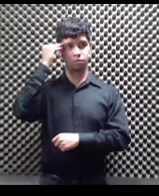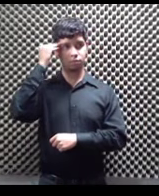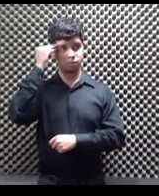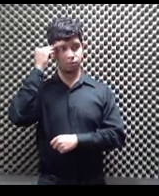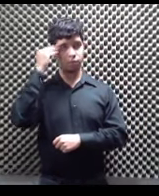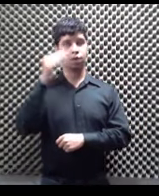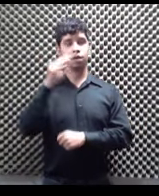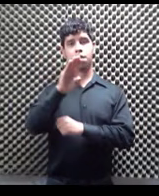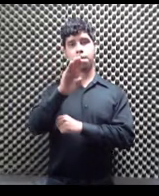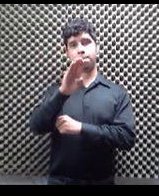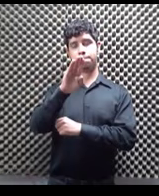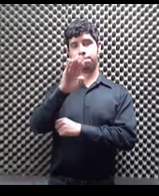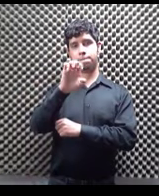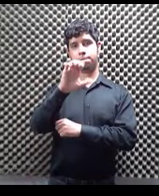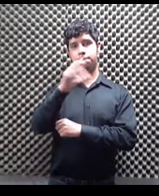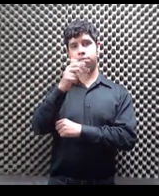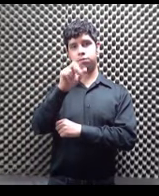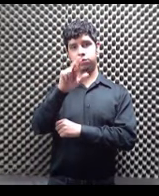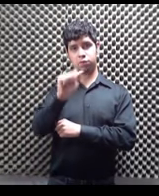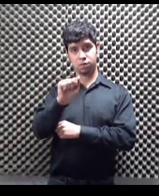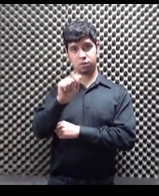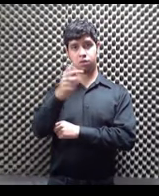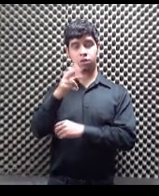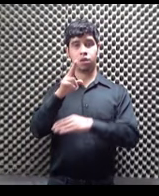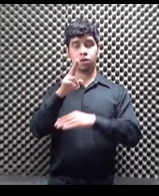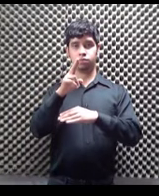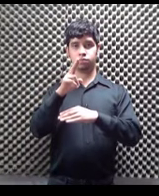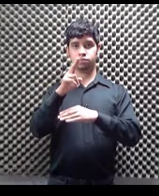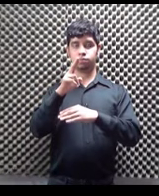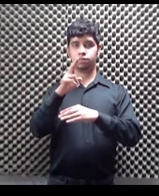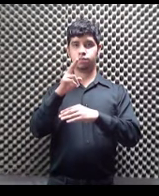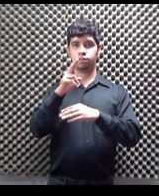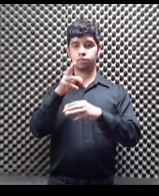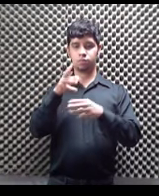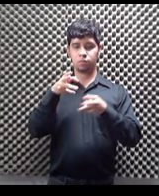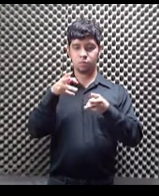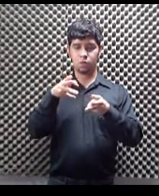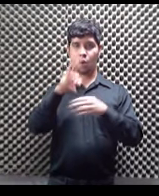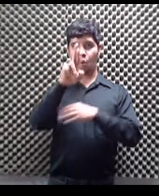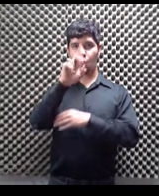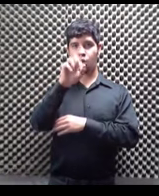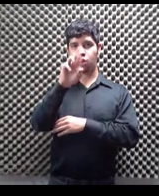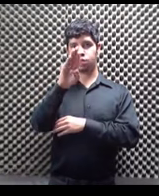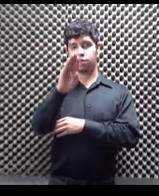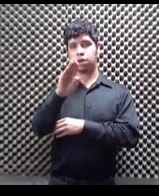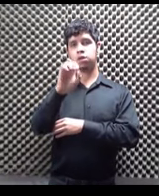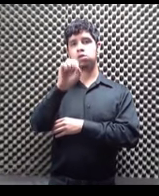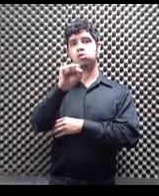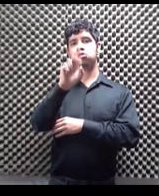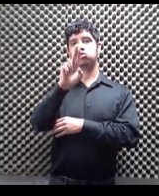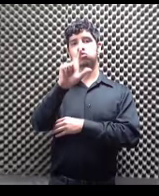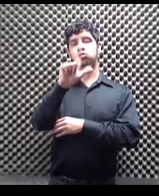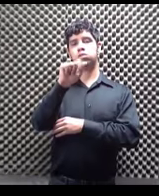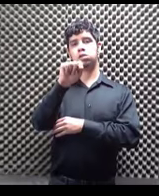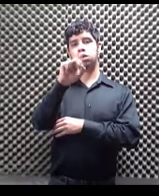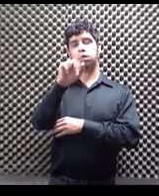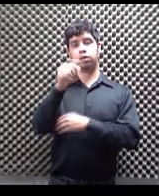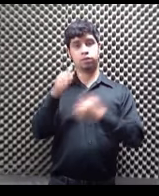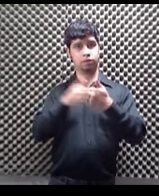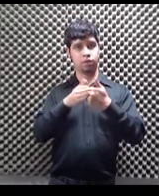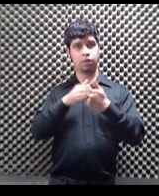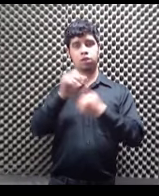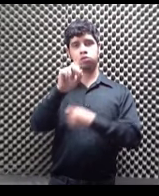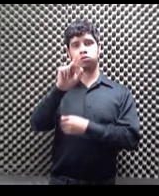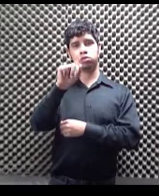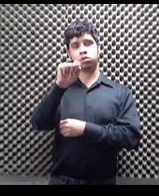en Bechara, en la marginal Bechara, en la urbanización Sultana. Ah, bueno. Y todo la Sultana del oeste. Sí. Y